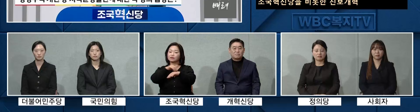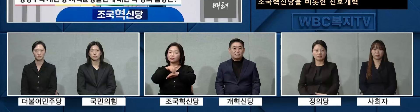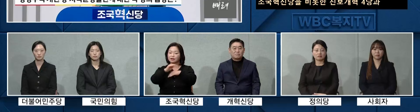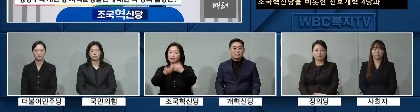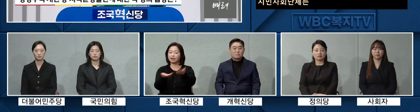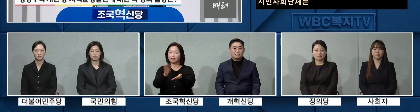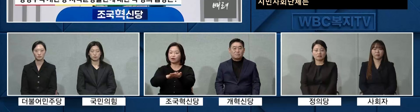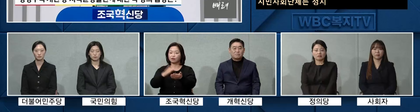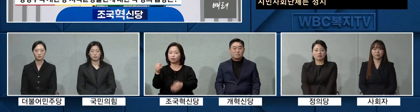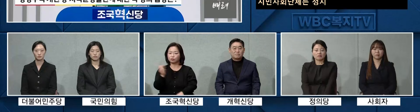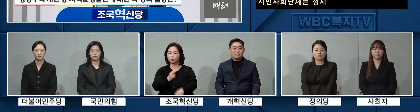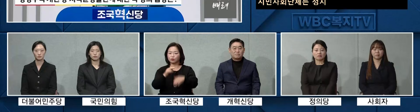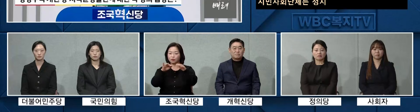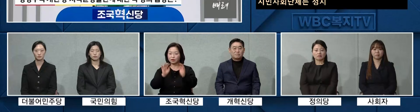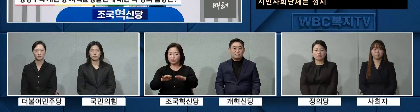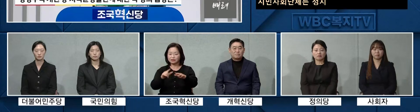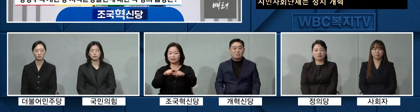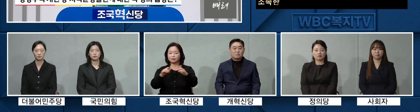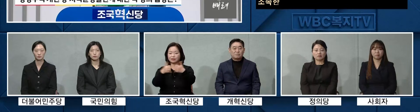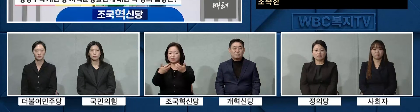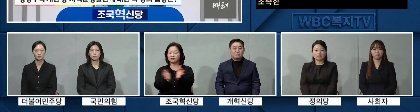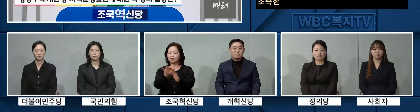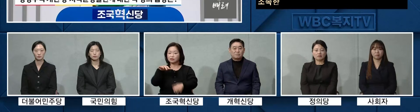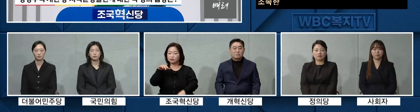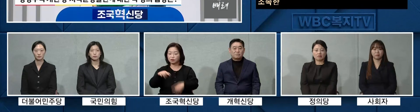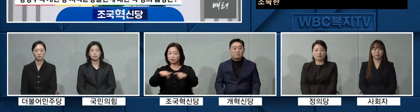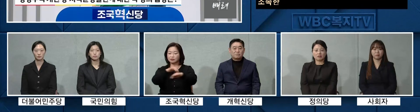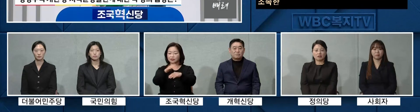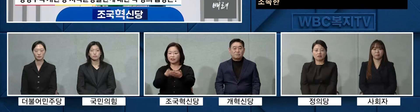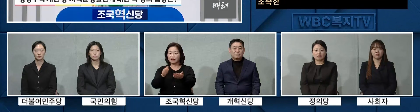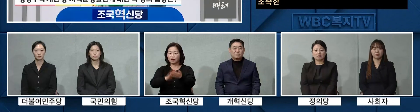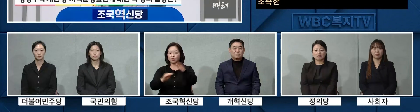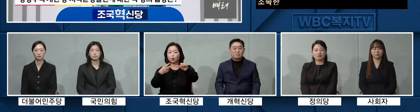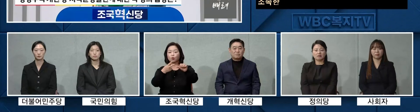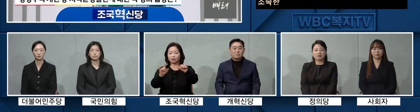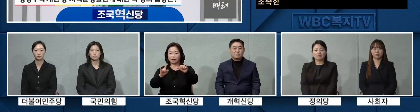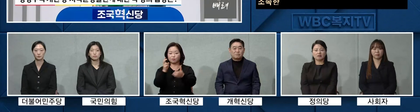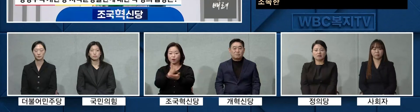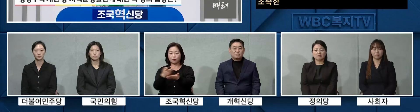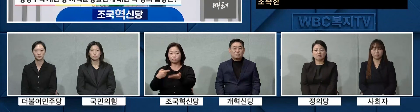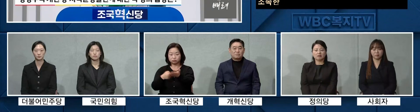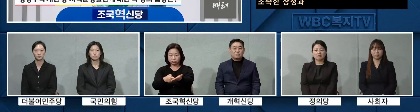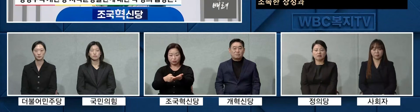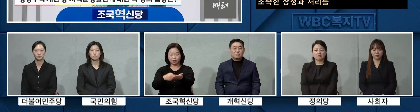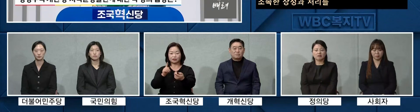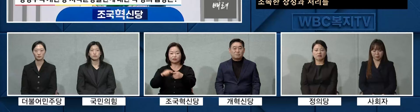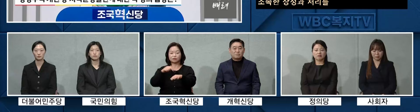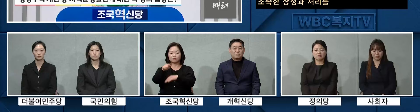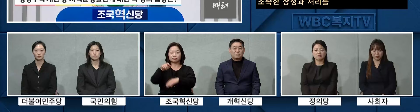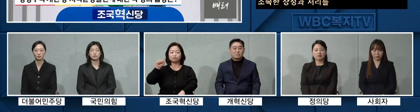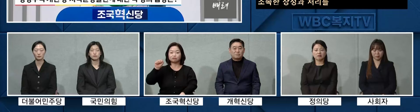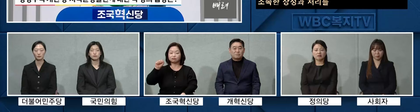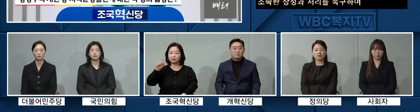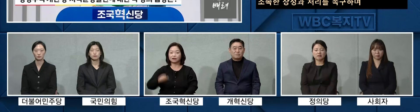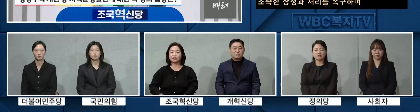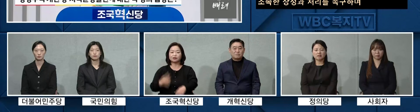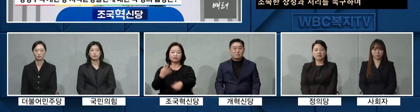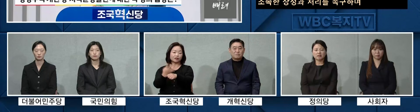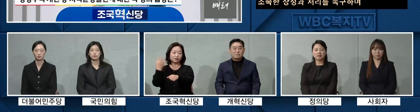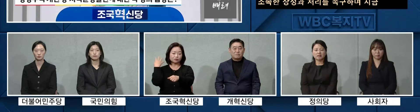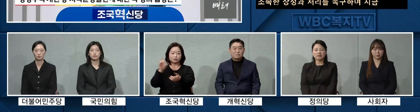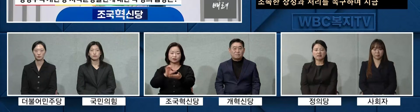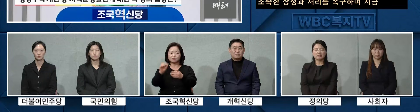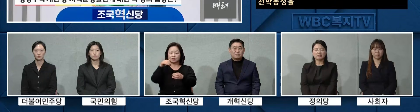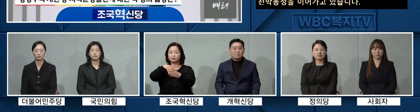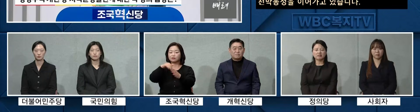상정과 처리를 촉구하며 지금 17일째 천막 농성을 이어가고 있습니다. 4년 전